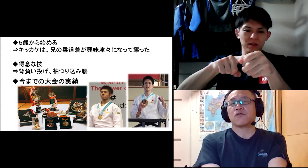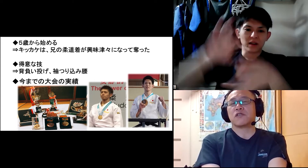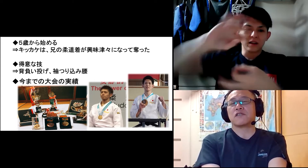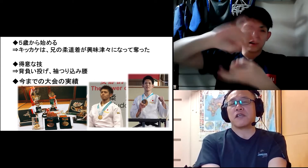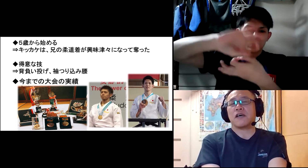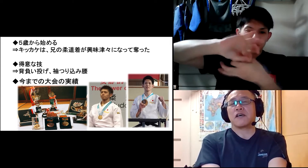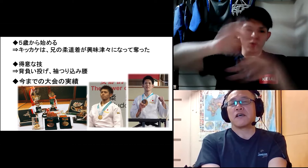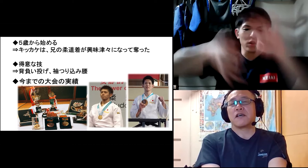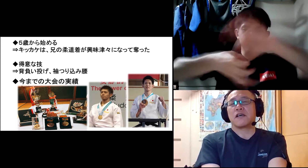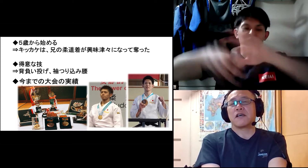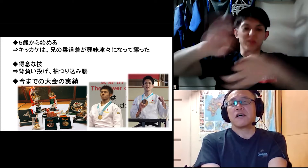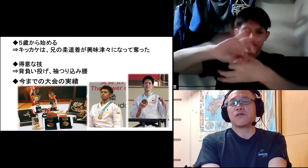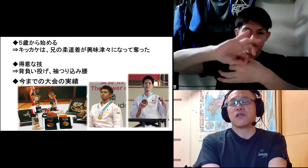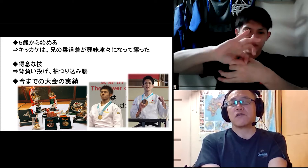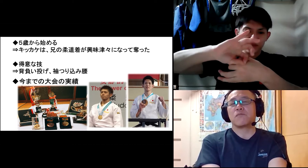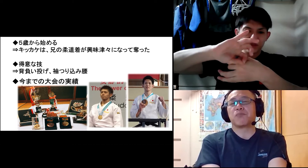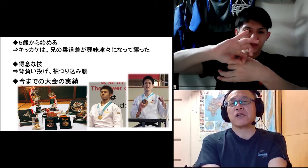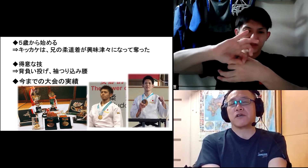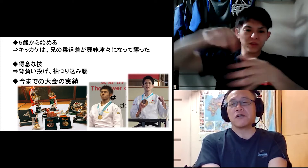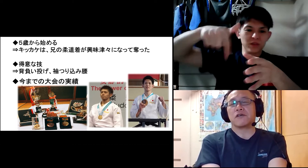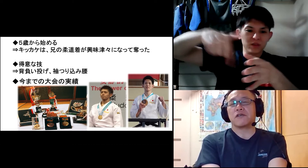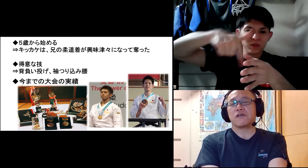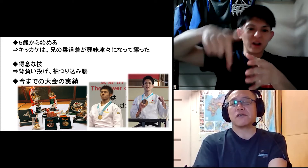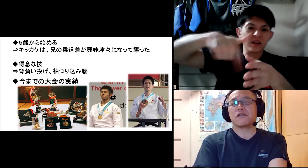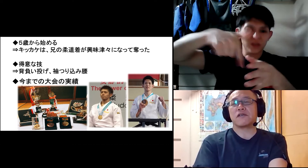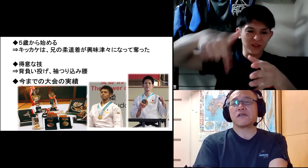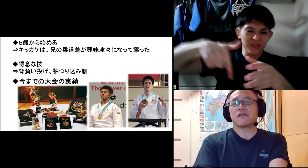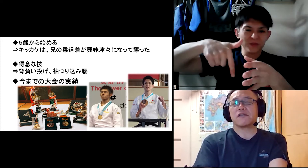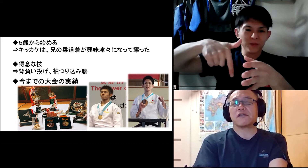で、今年ですね、デフリンピック、